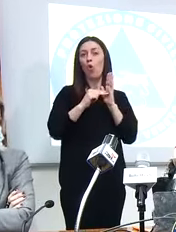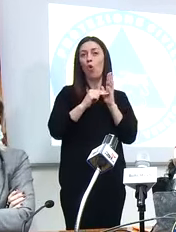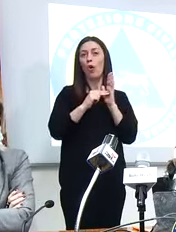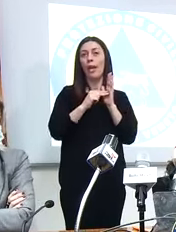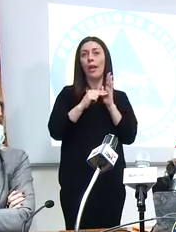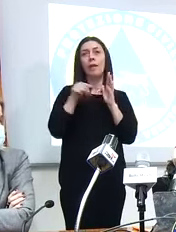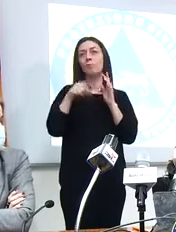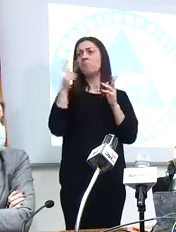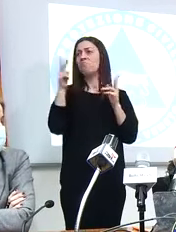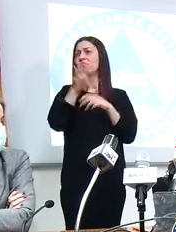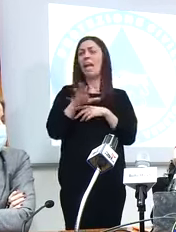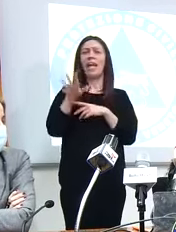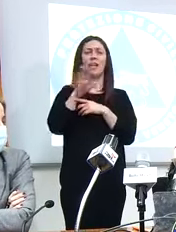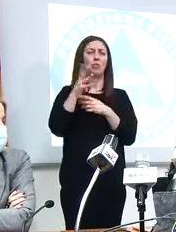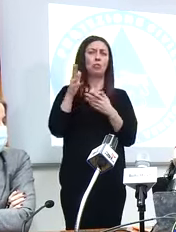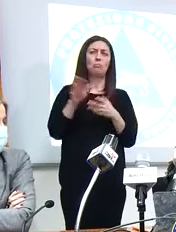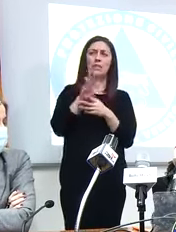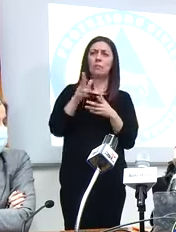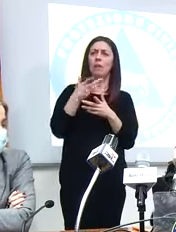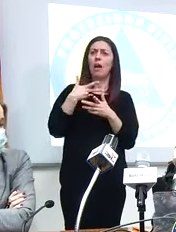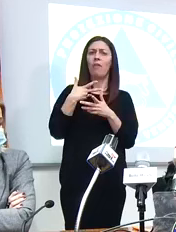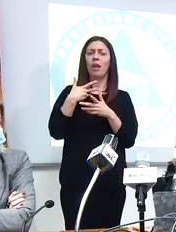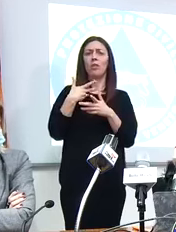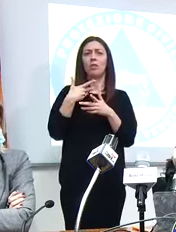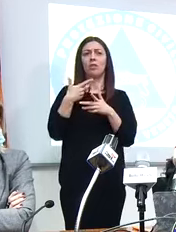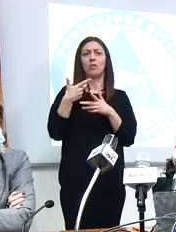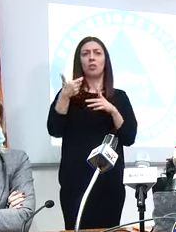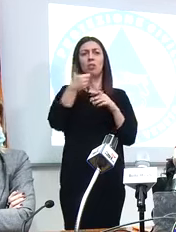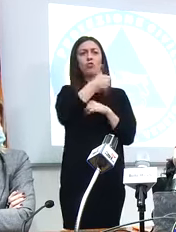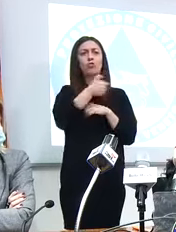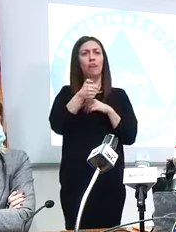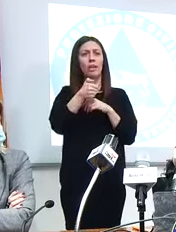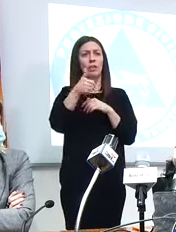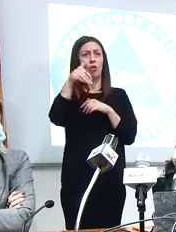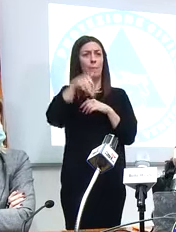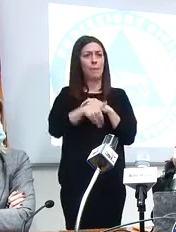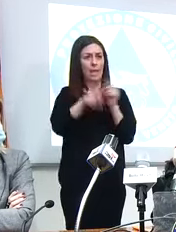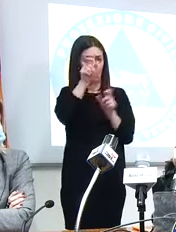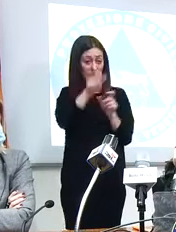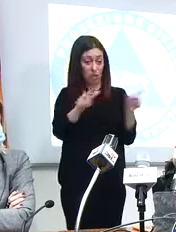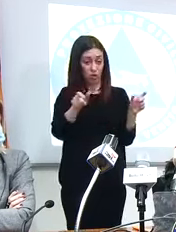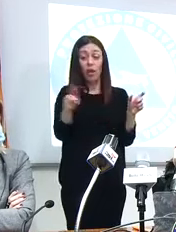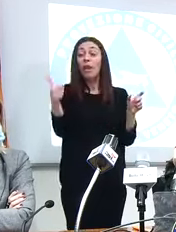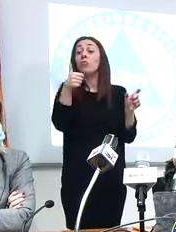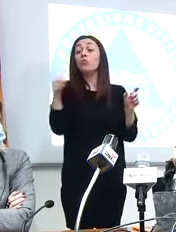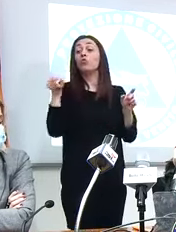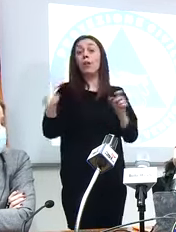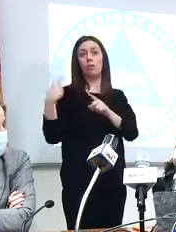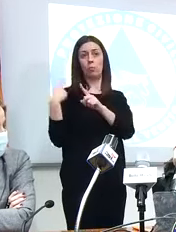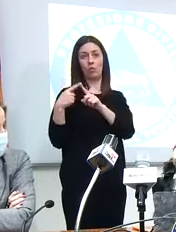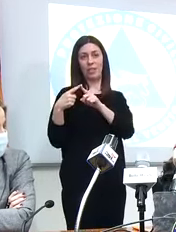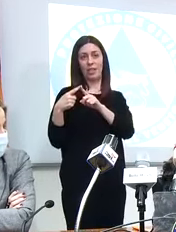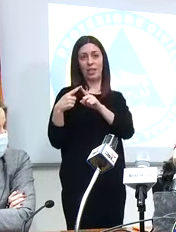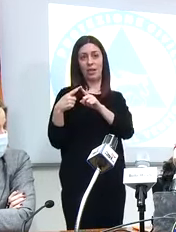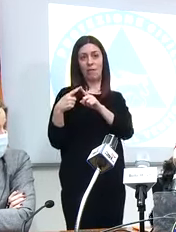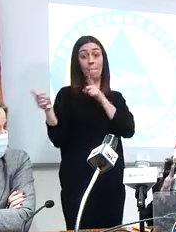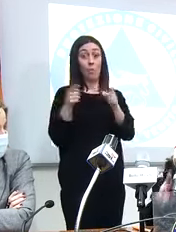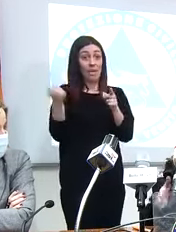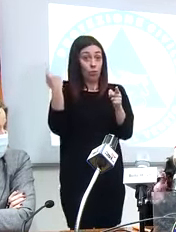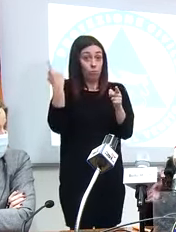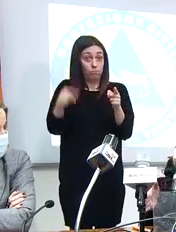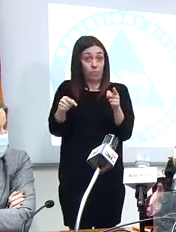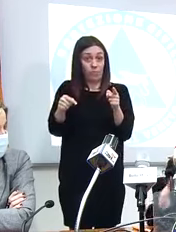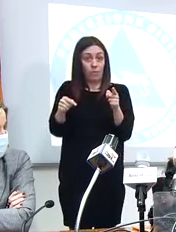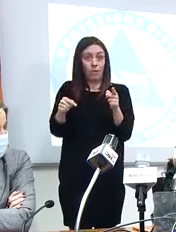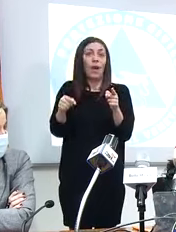di, non mi ricordo, 600 su 100.000, ma è una fotografia di quel momento. Io vi dico che oggi il